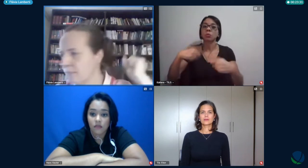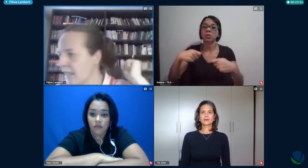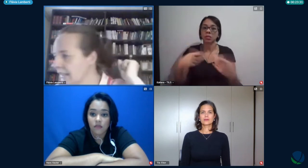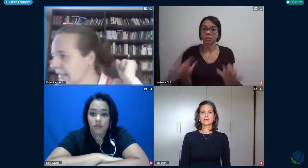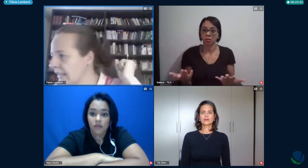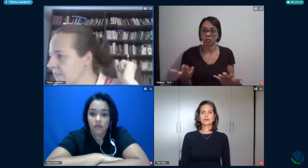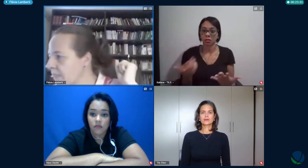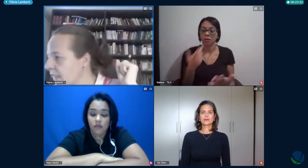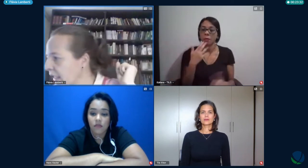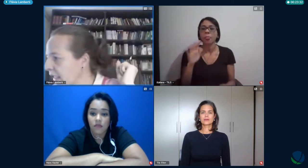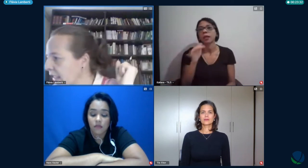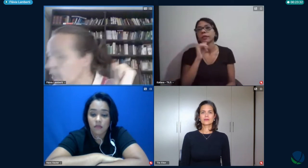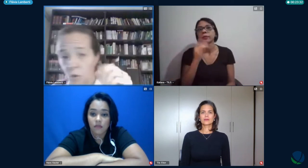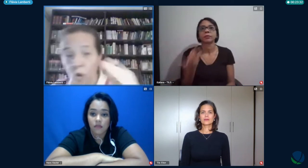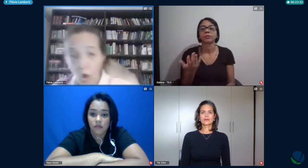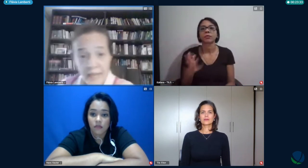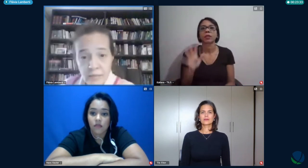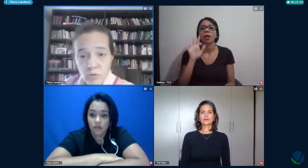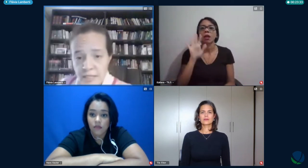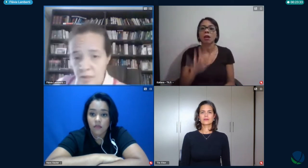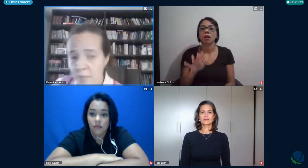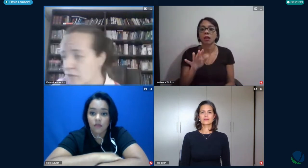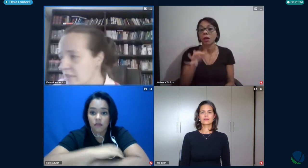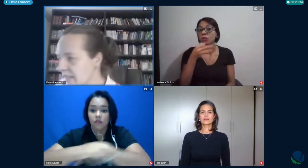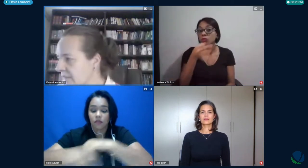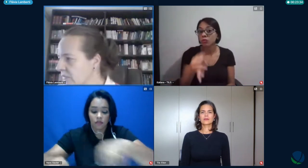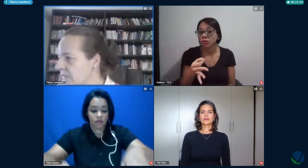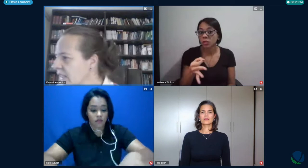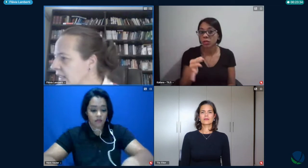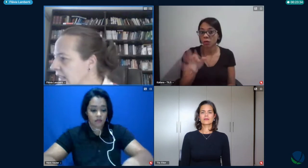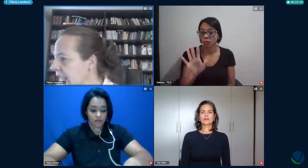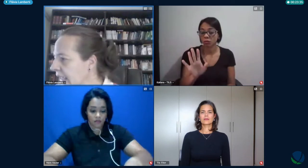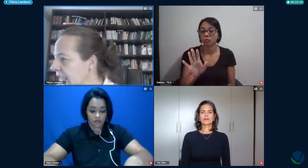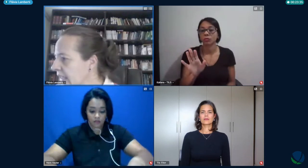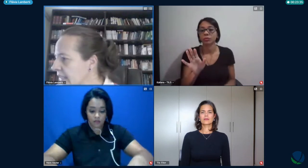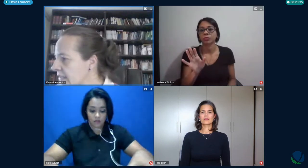Olha, aqui eu coloquei a sugestão para você,